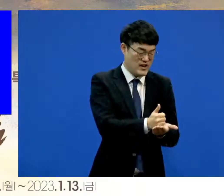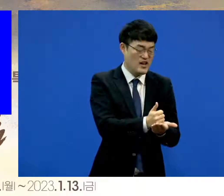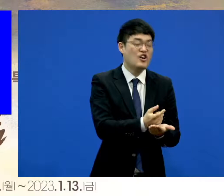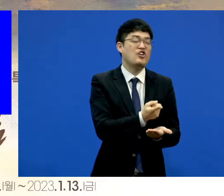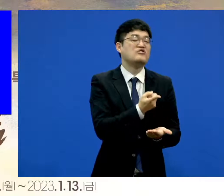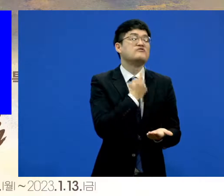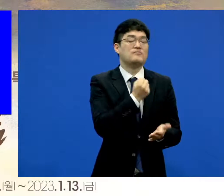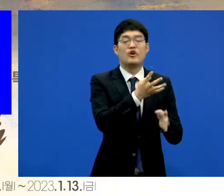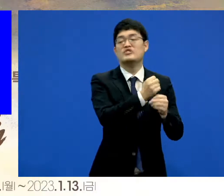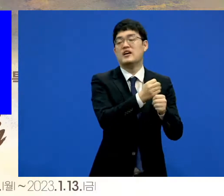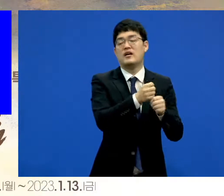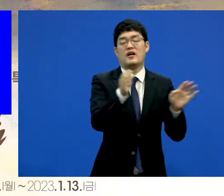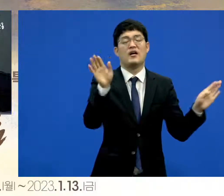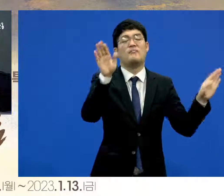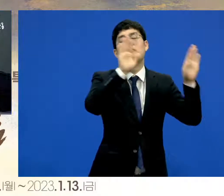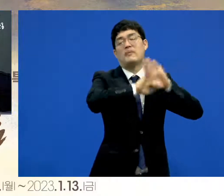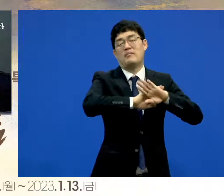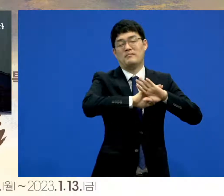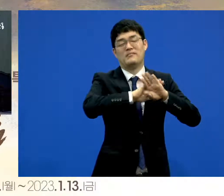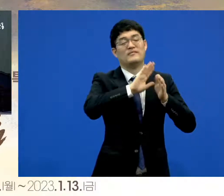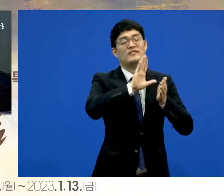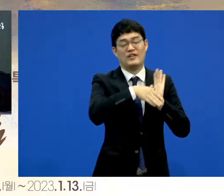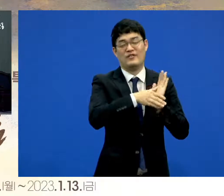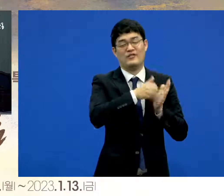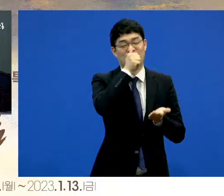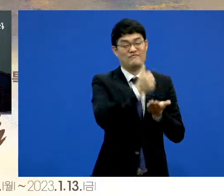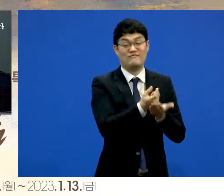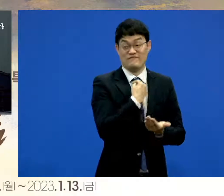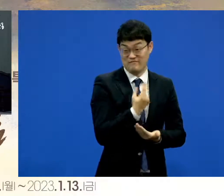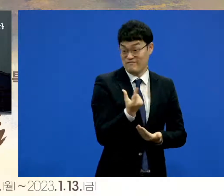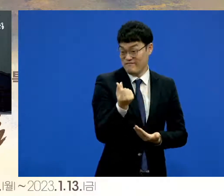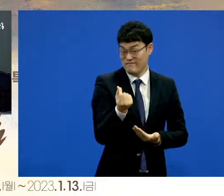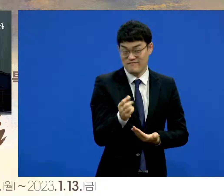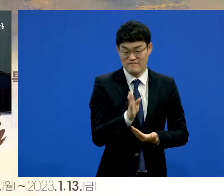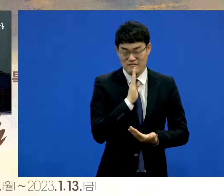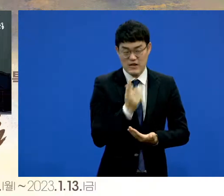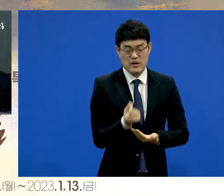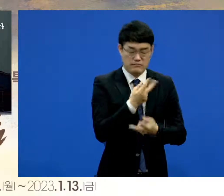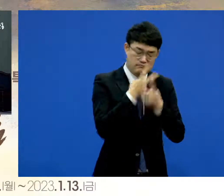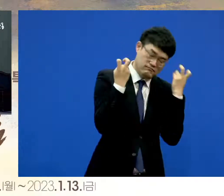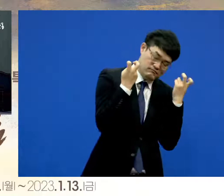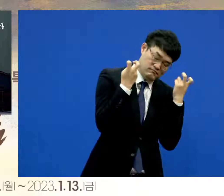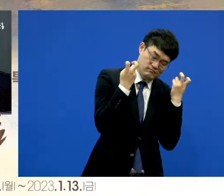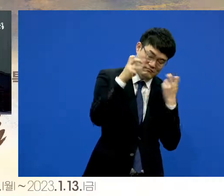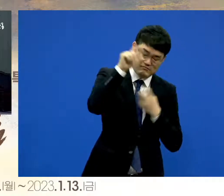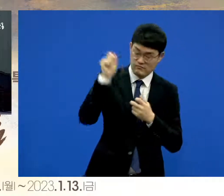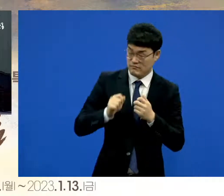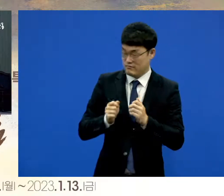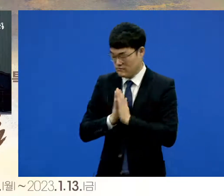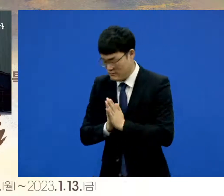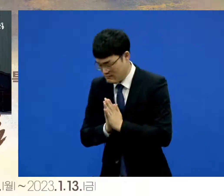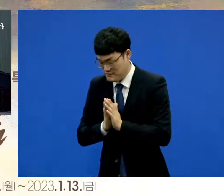새벽에 나오고 하는데 그 영이 얼마나 맑겠습니까? 그리고 기도하는데 하나님이